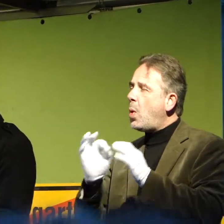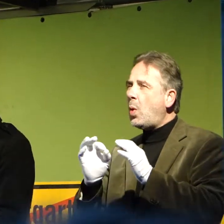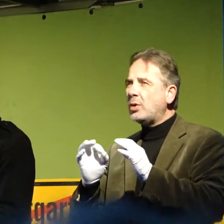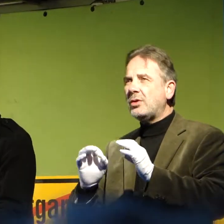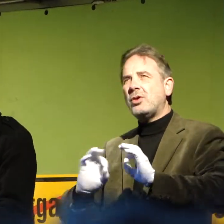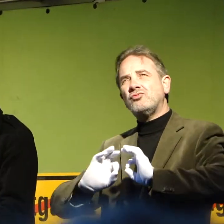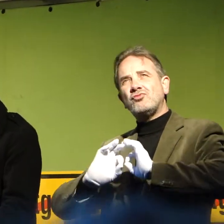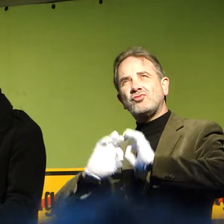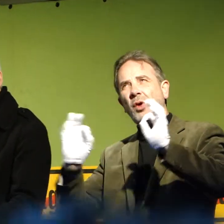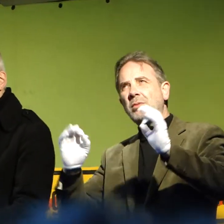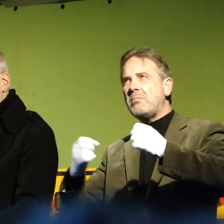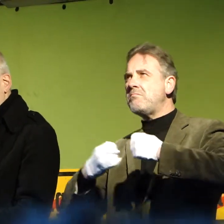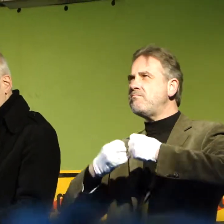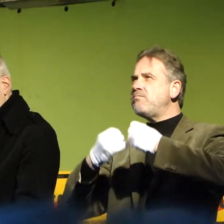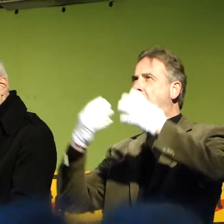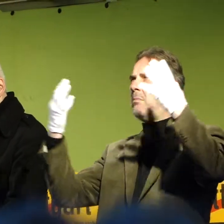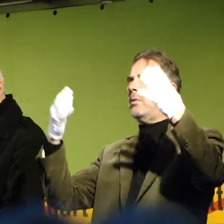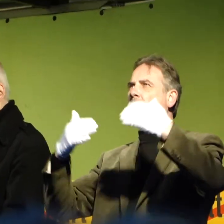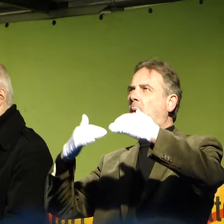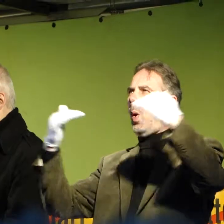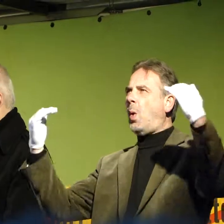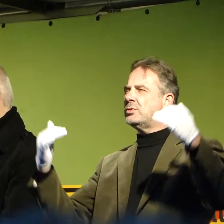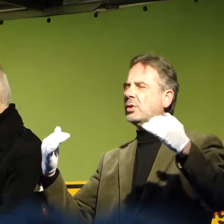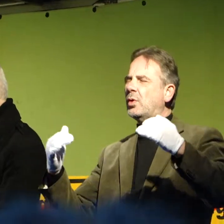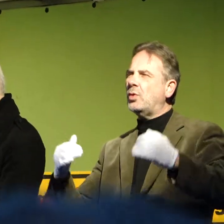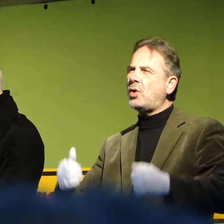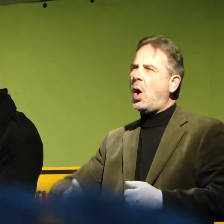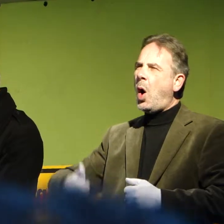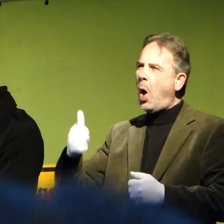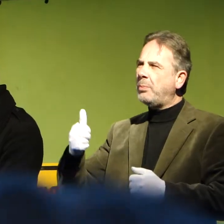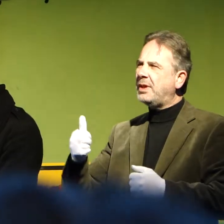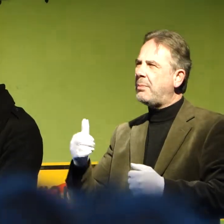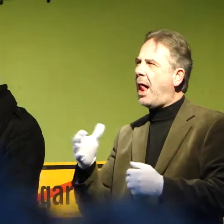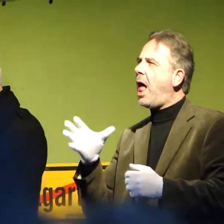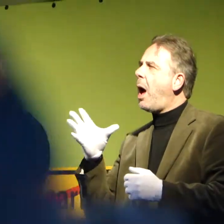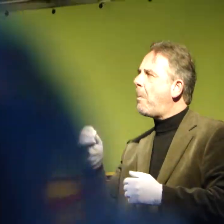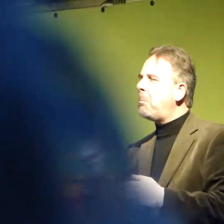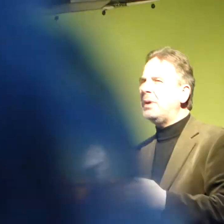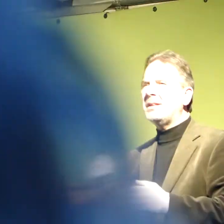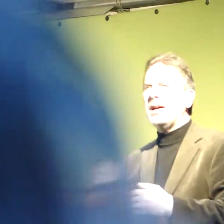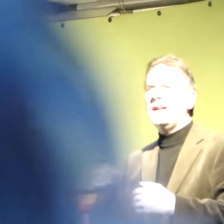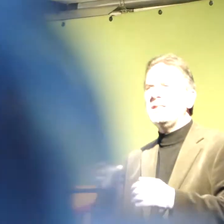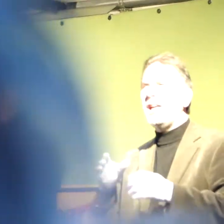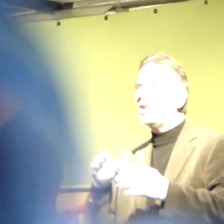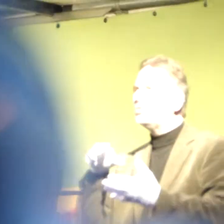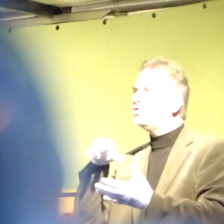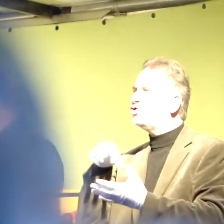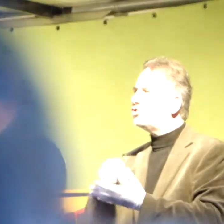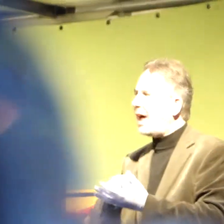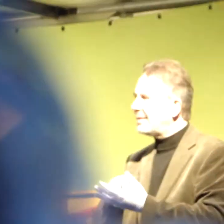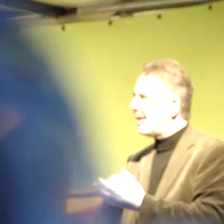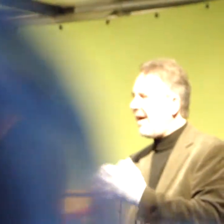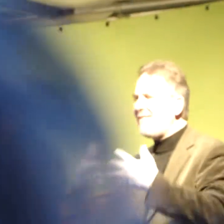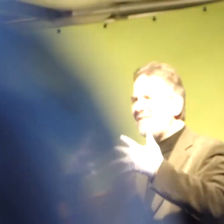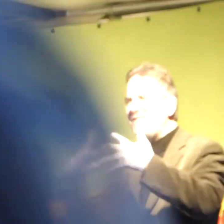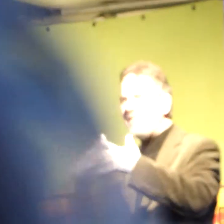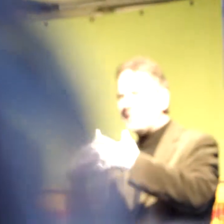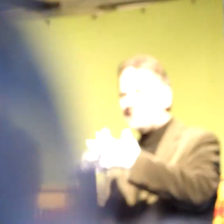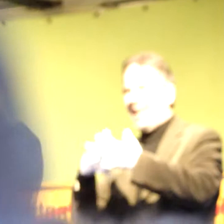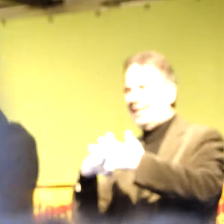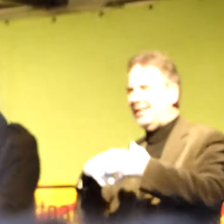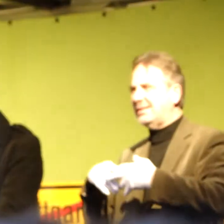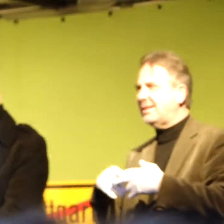Pathos hat und optimal mit der umgebenden Stadt verzahnt ist. Die Schalterhallen mit ihren großen